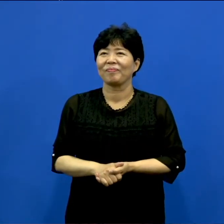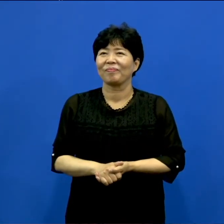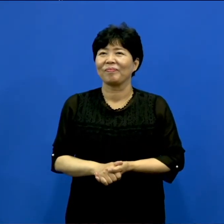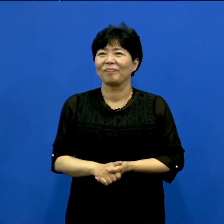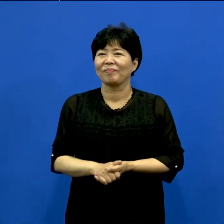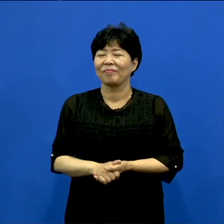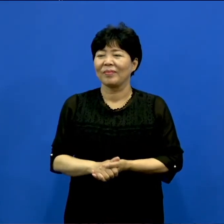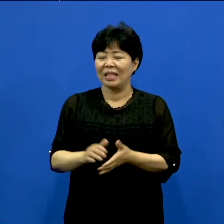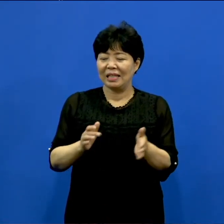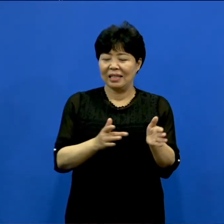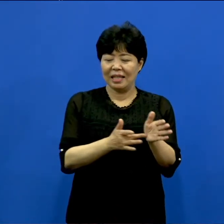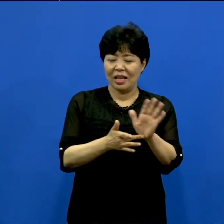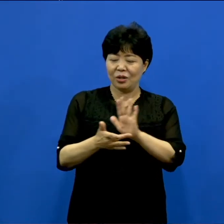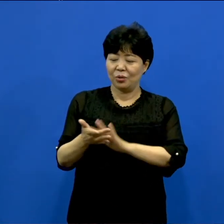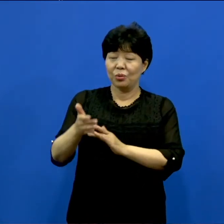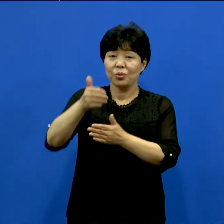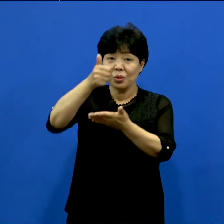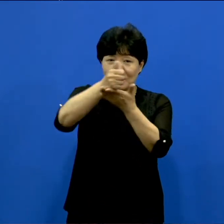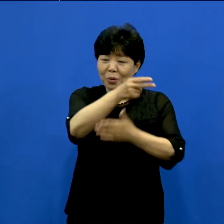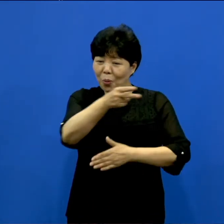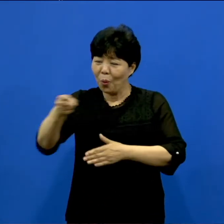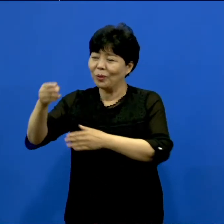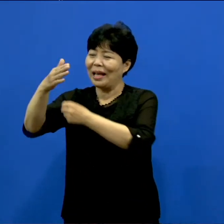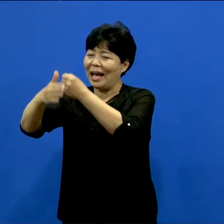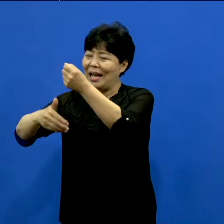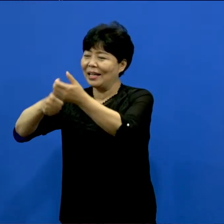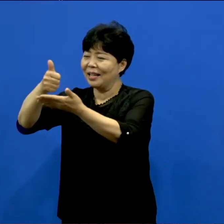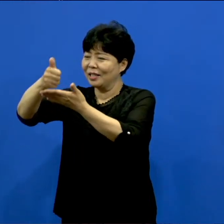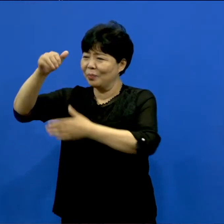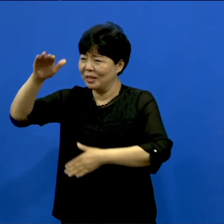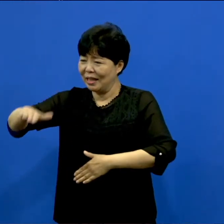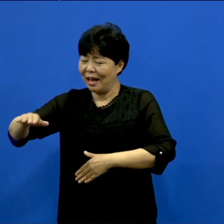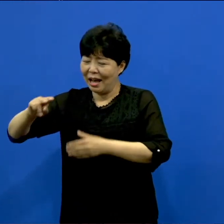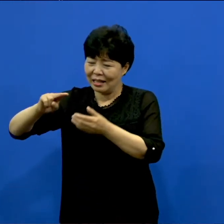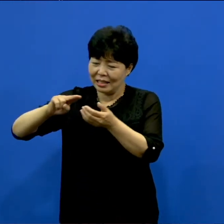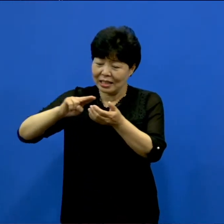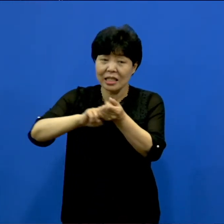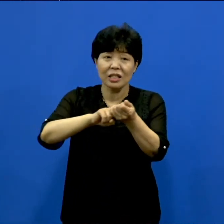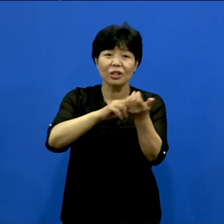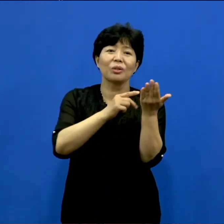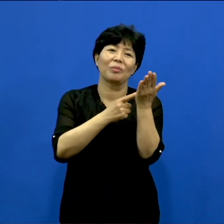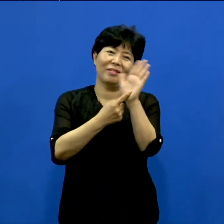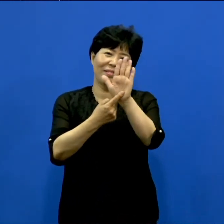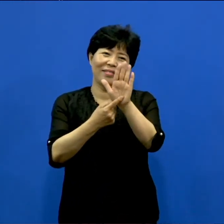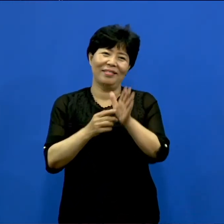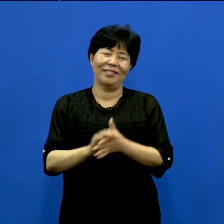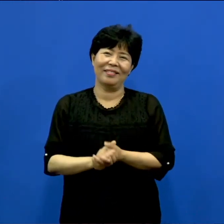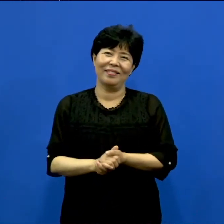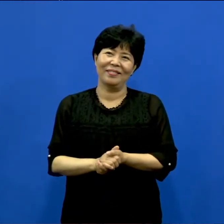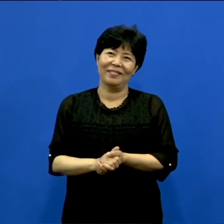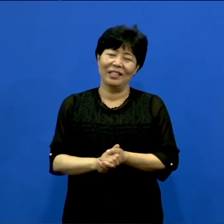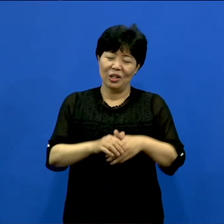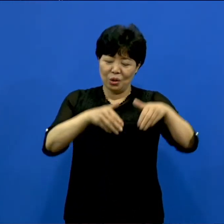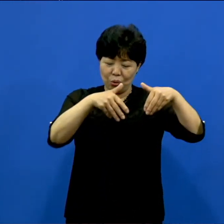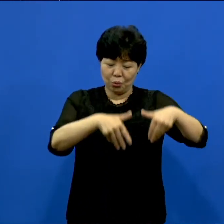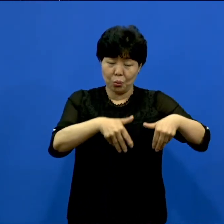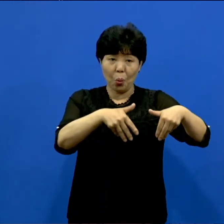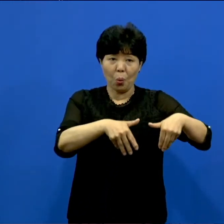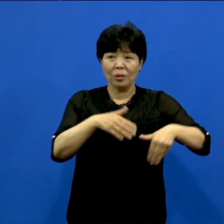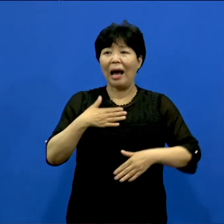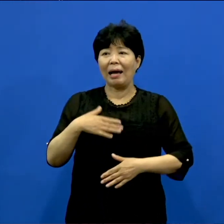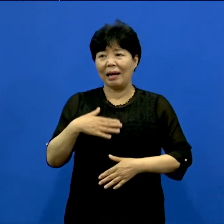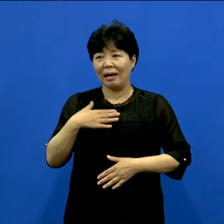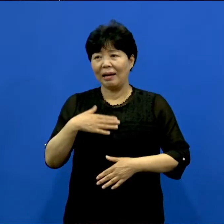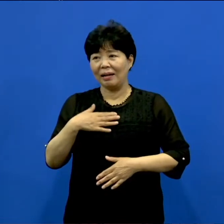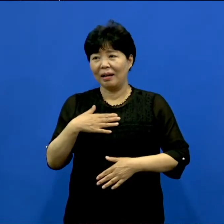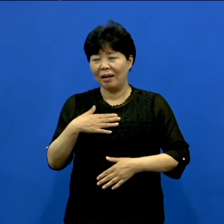되심을 입증하신 사건. 근데 하인들은 그 기적을 목격한 것이죠. 물도온 하인들은 알더라. 어떻게 이런 일이?